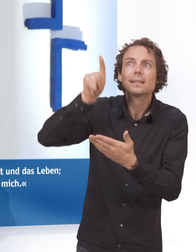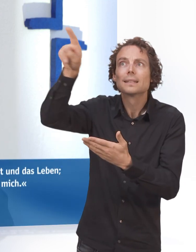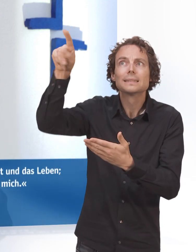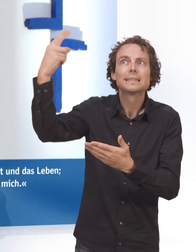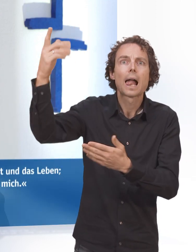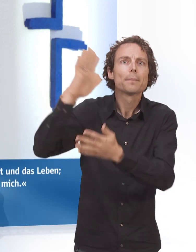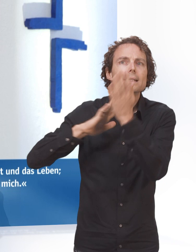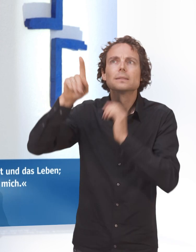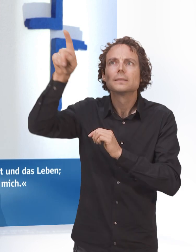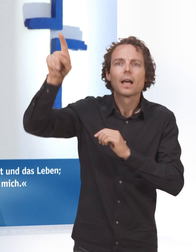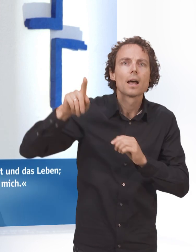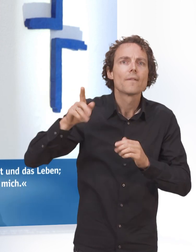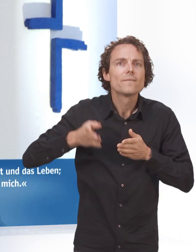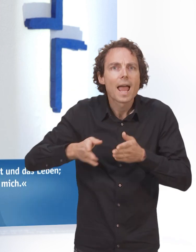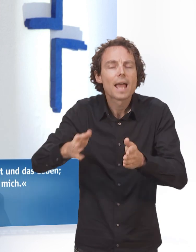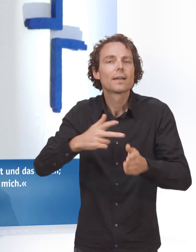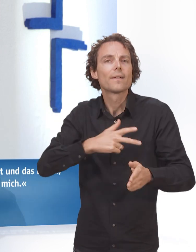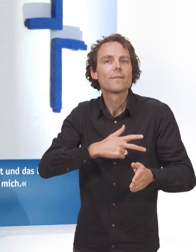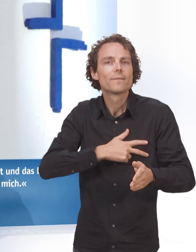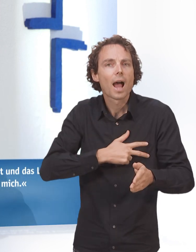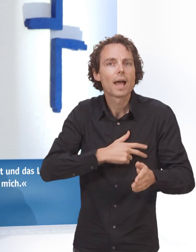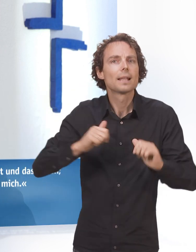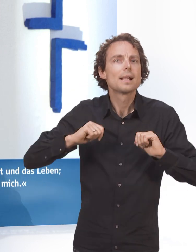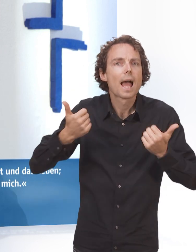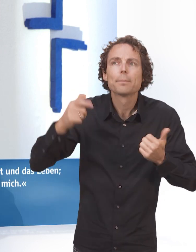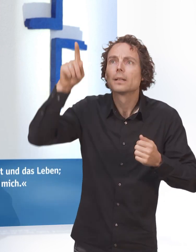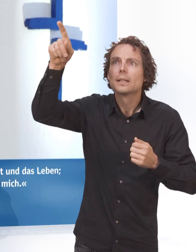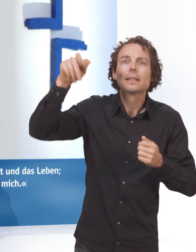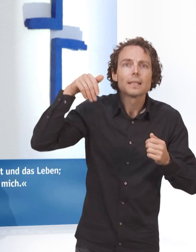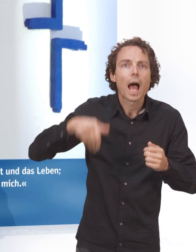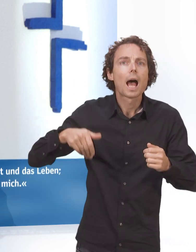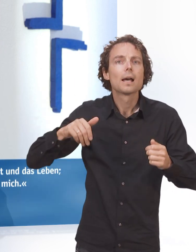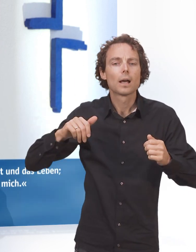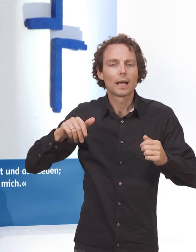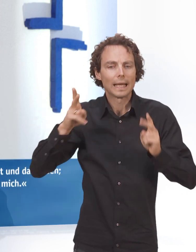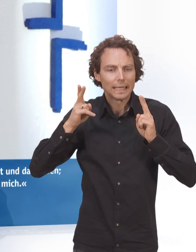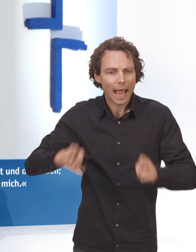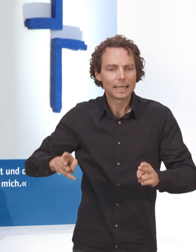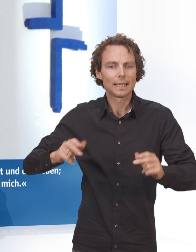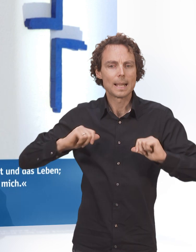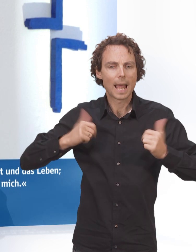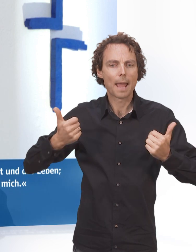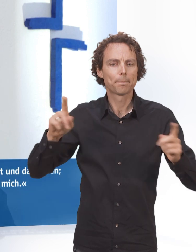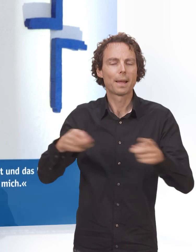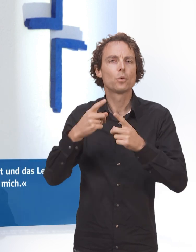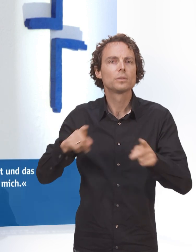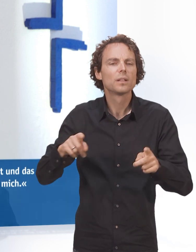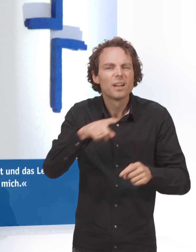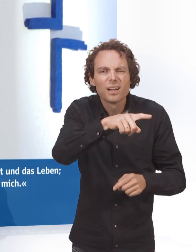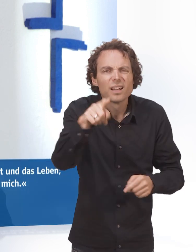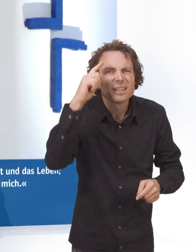ist und das Leben und die Wahrheit, dass er das Copyright auf die Lebensmelodie hat. Du